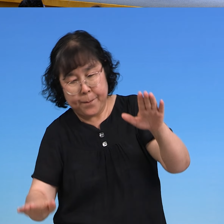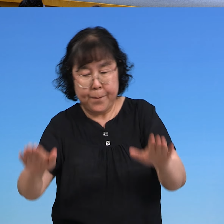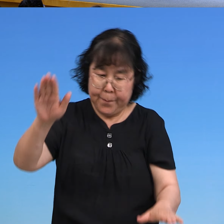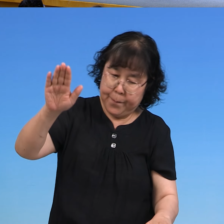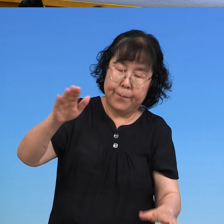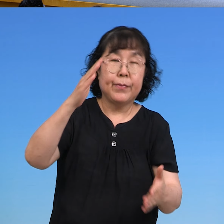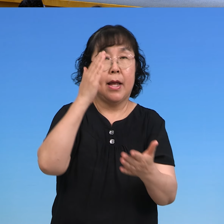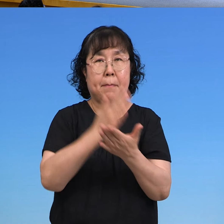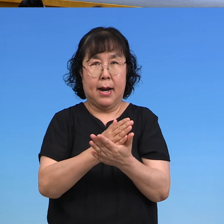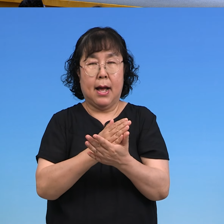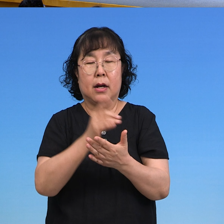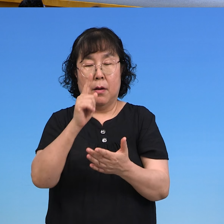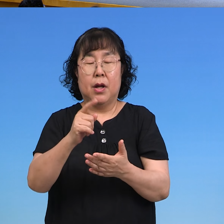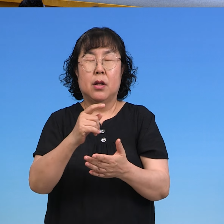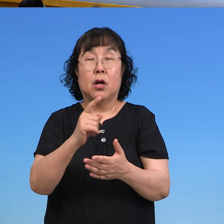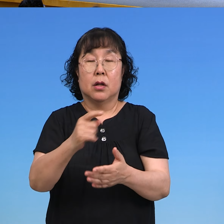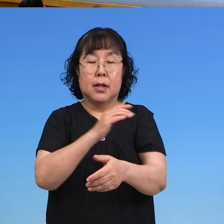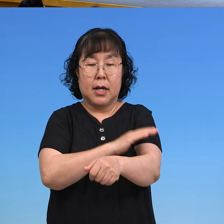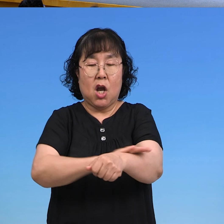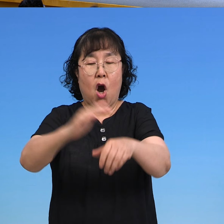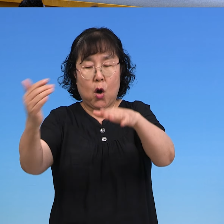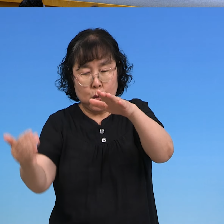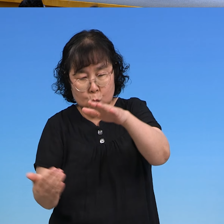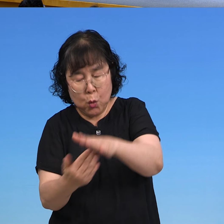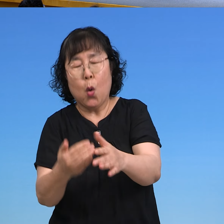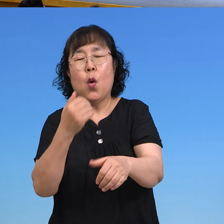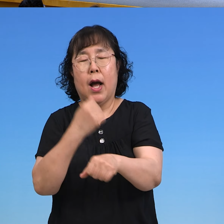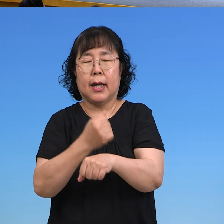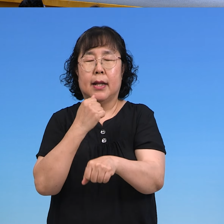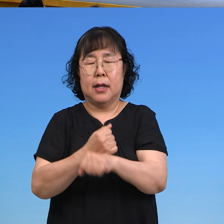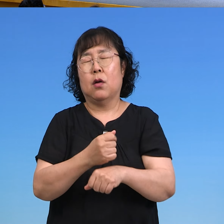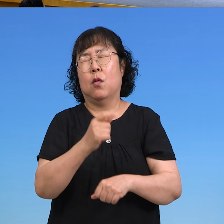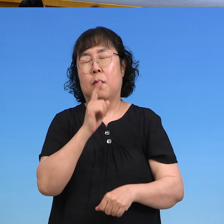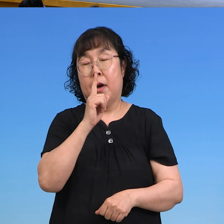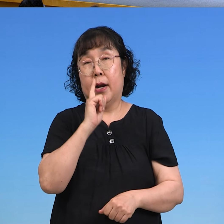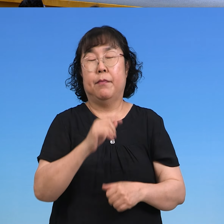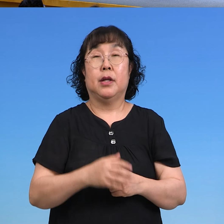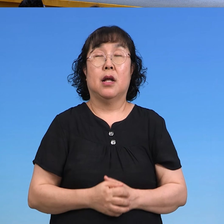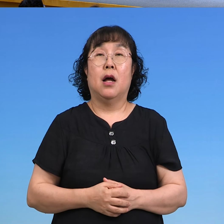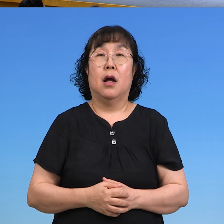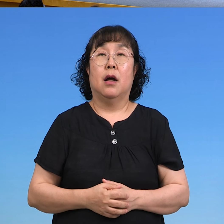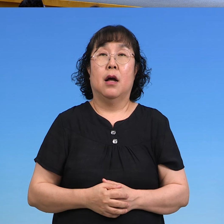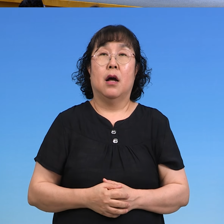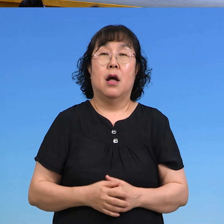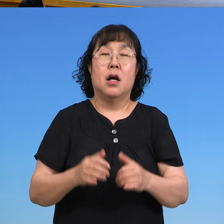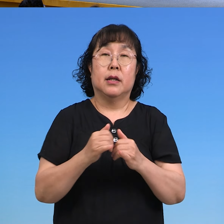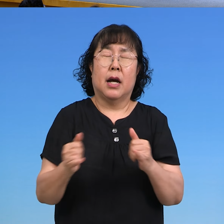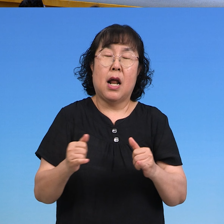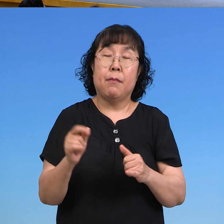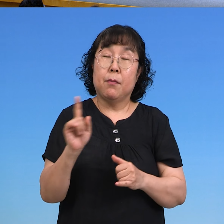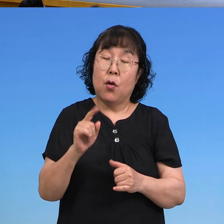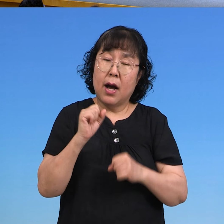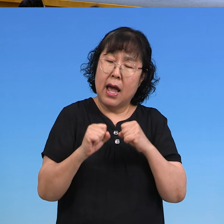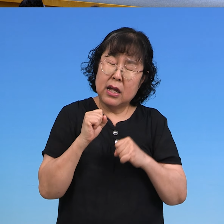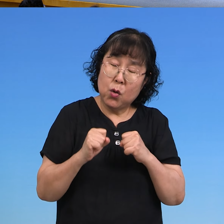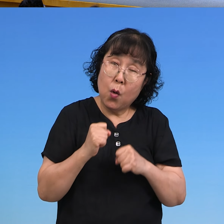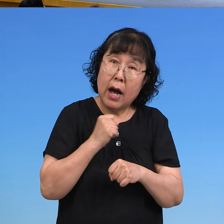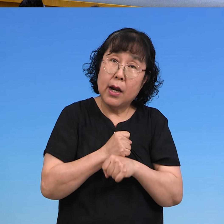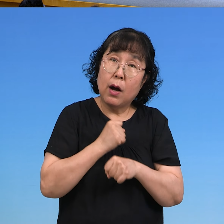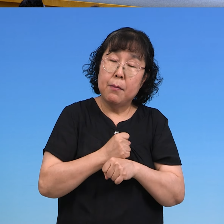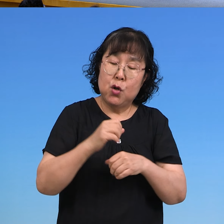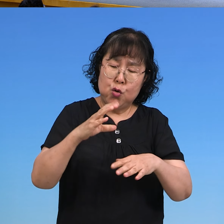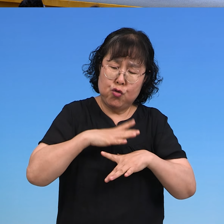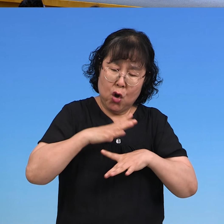가든지 형통하리니. 우리 인간이 뭘 좀 움직이려 하면 두려움이라는 복병이